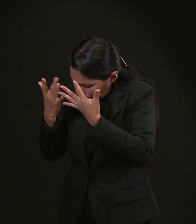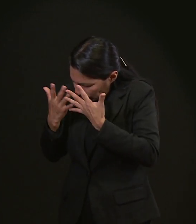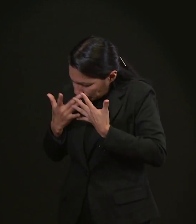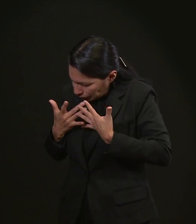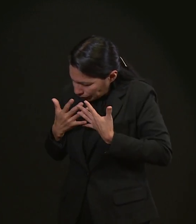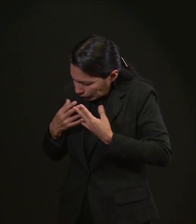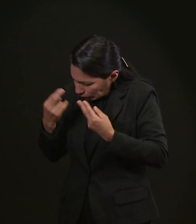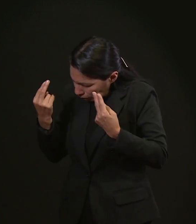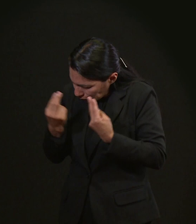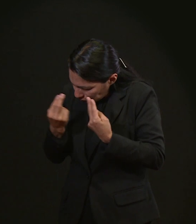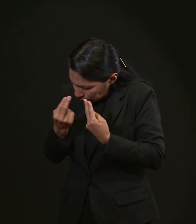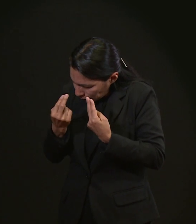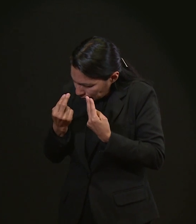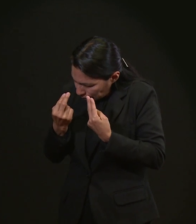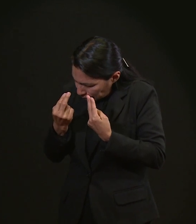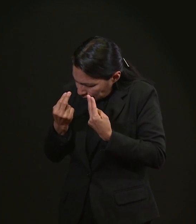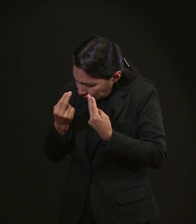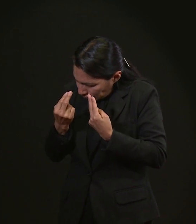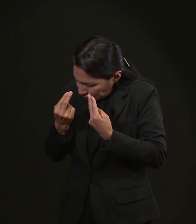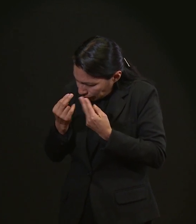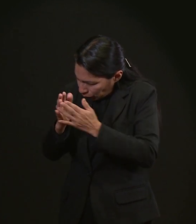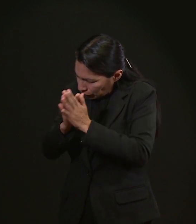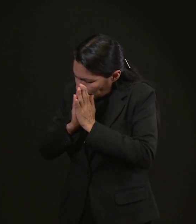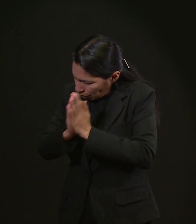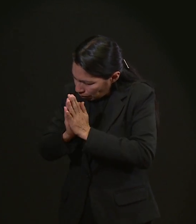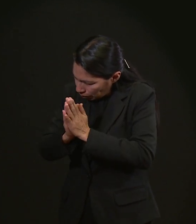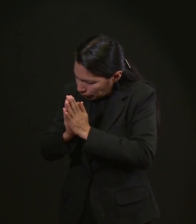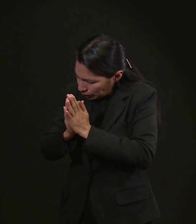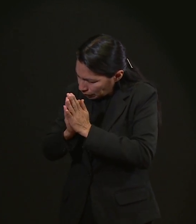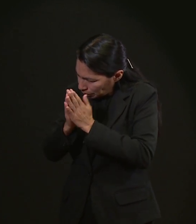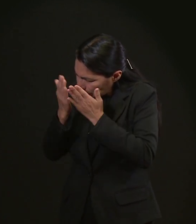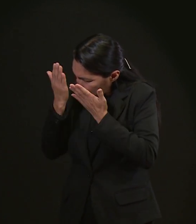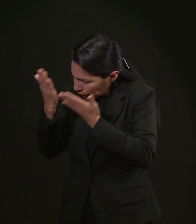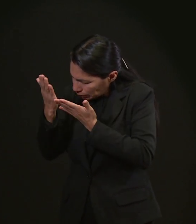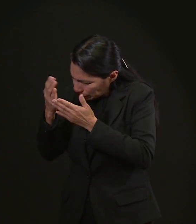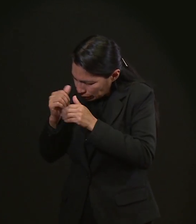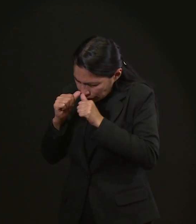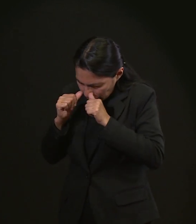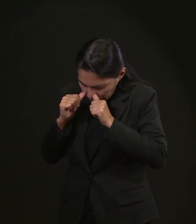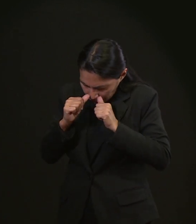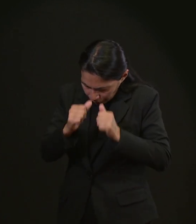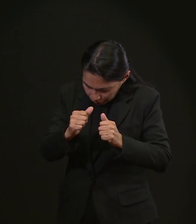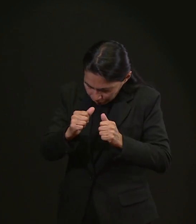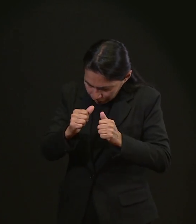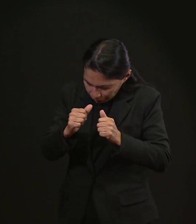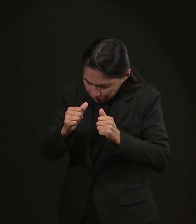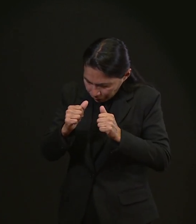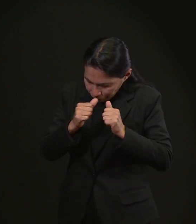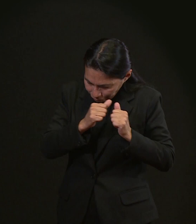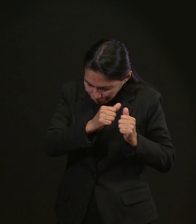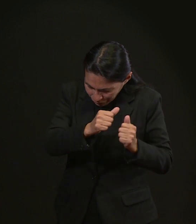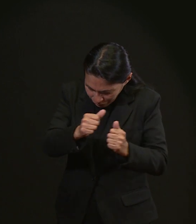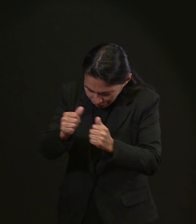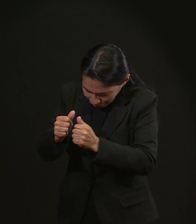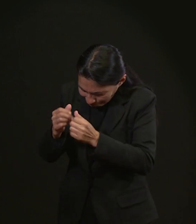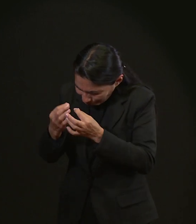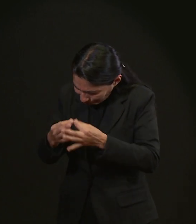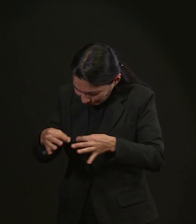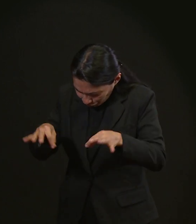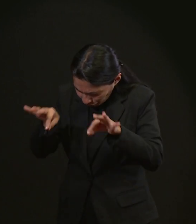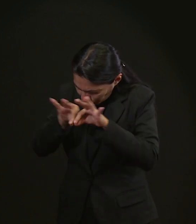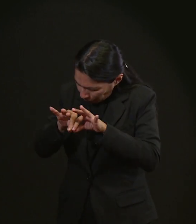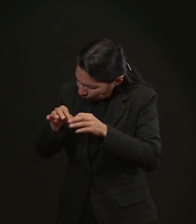cuando más lo necesitamos atiende las peticiones de estas personas todas son muy